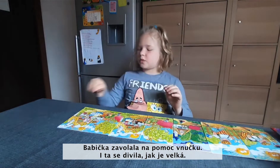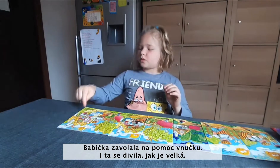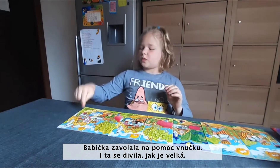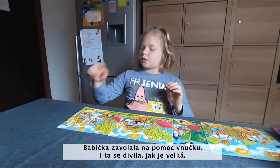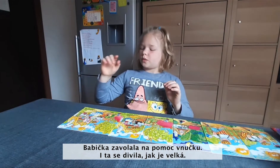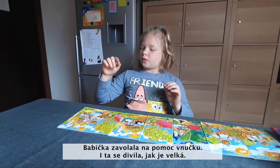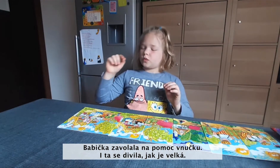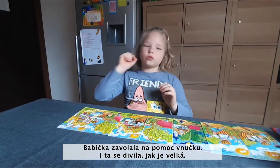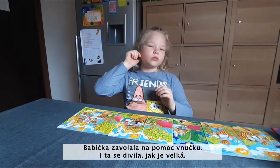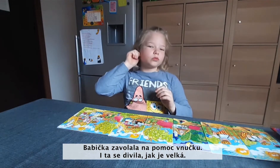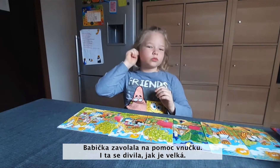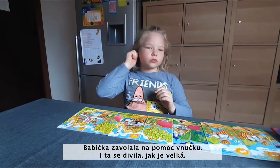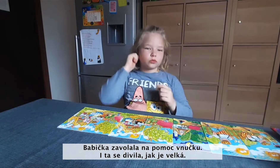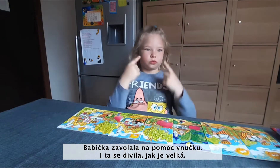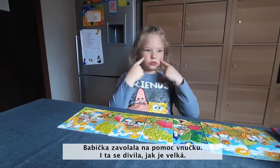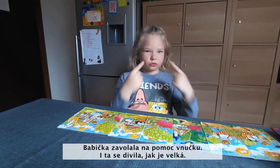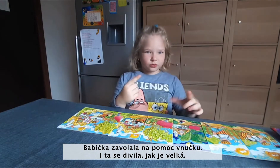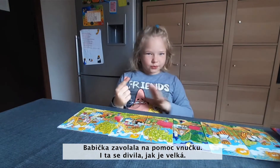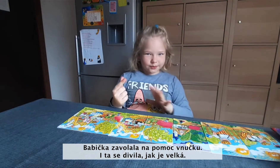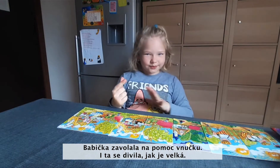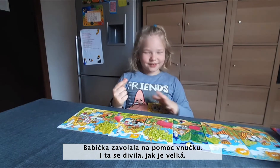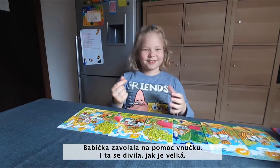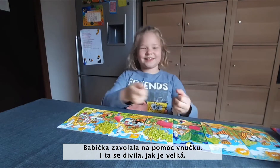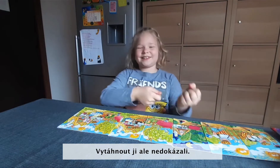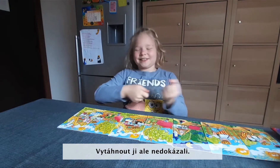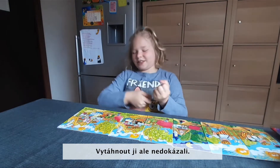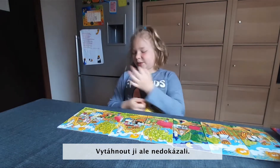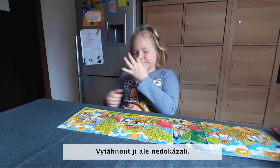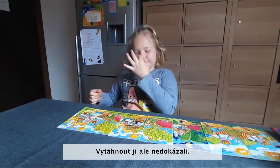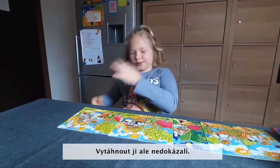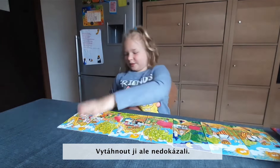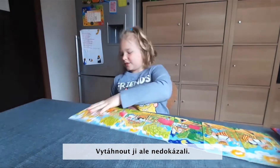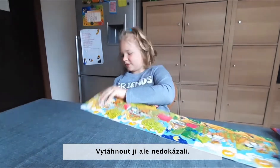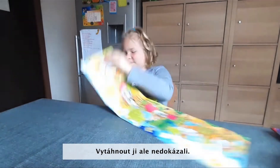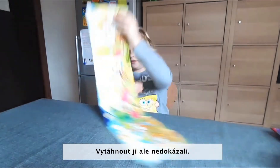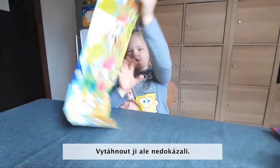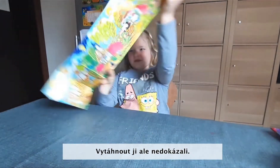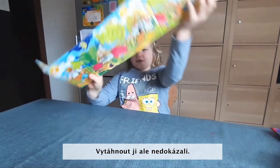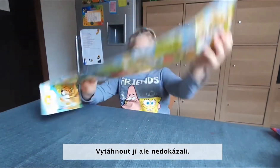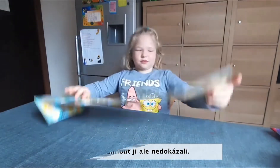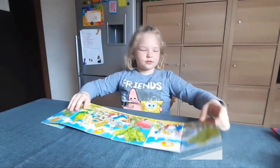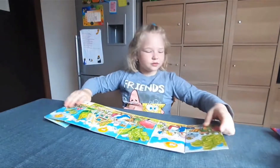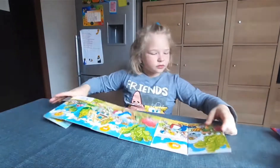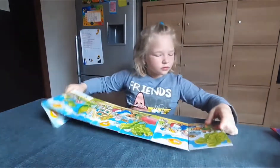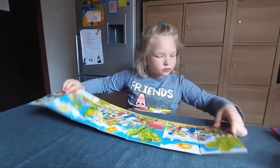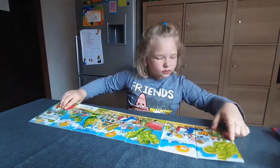vnučku. I ta se divila, jak je velká. Vytáhnout ji ale nedokázala.